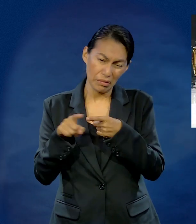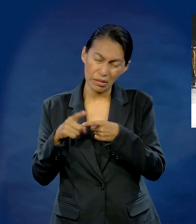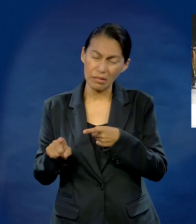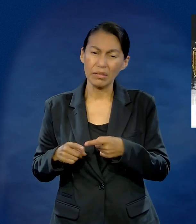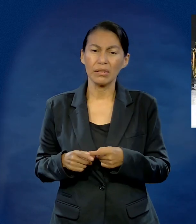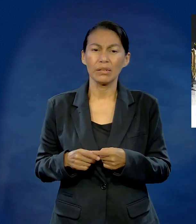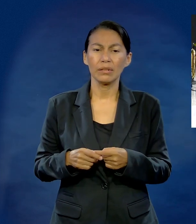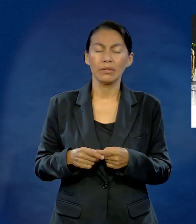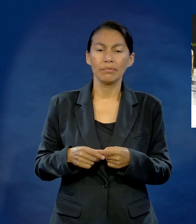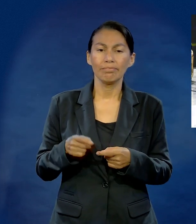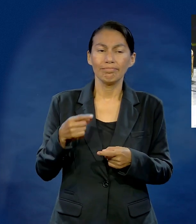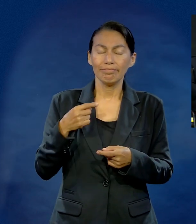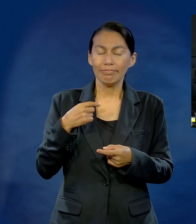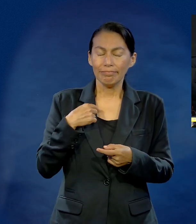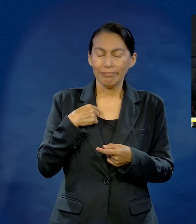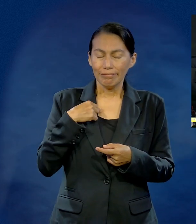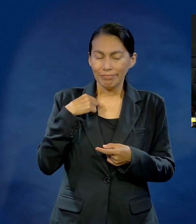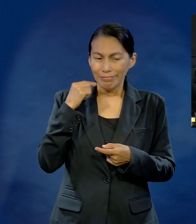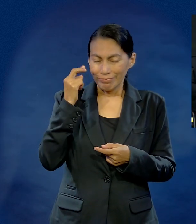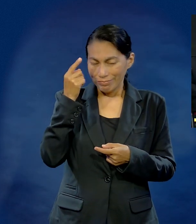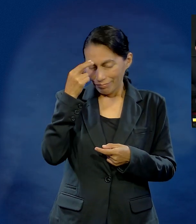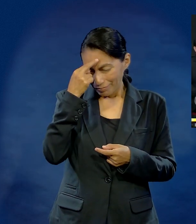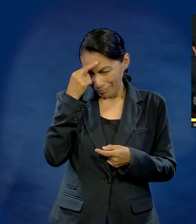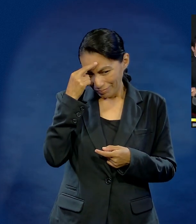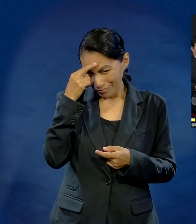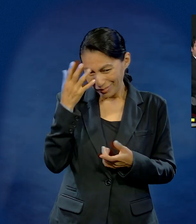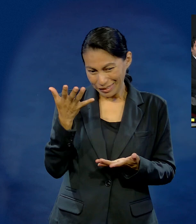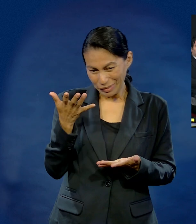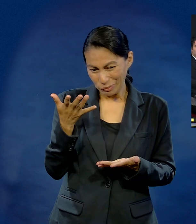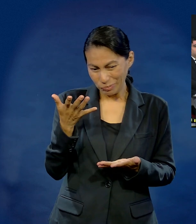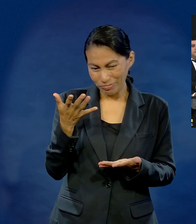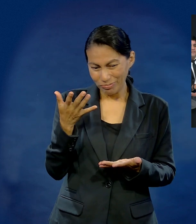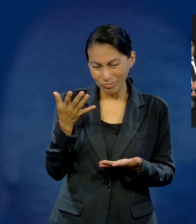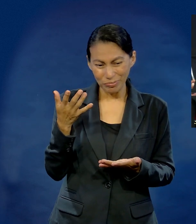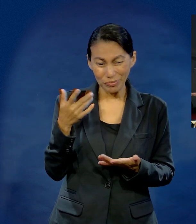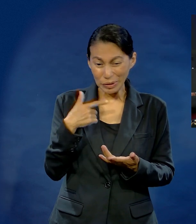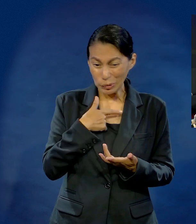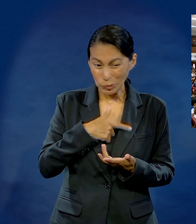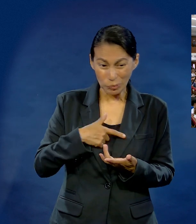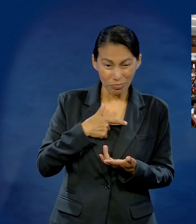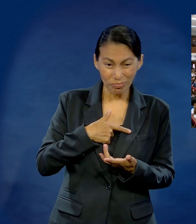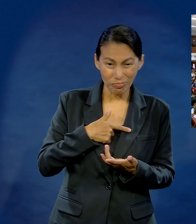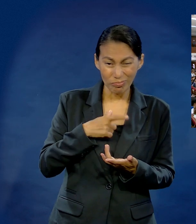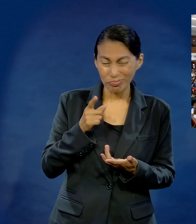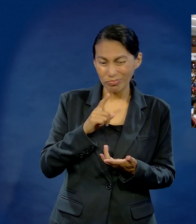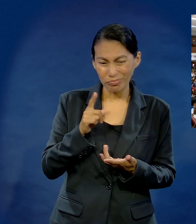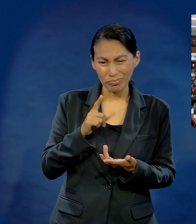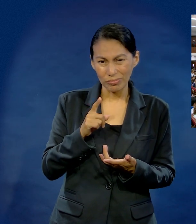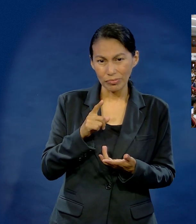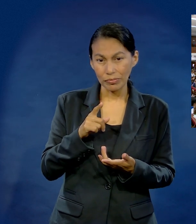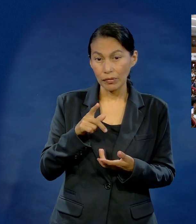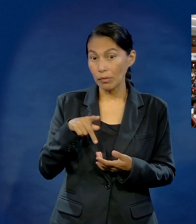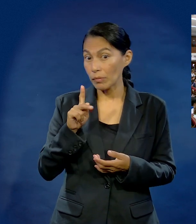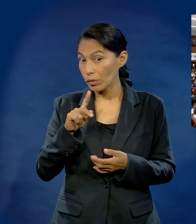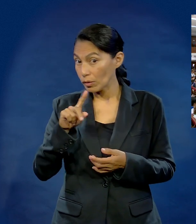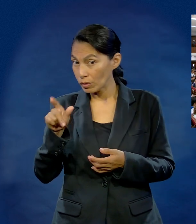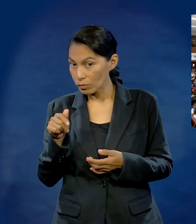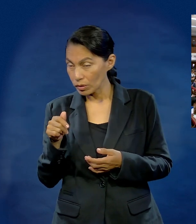adultos, suicidios, muertes naturales, de todo. Al principio debo reconocer que no me